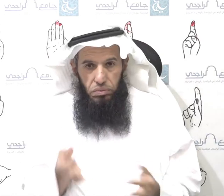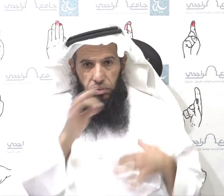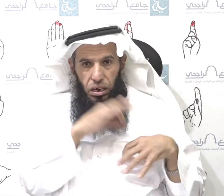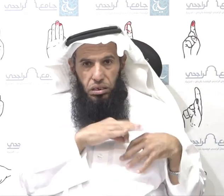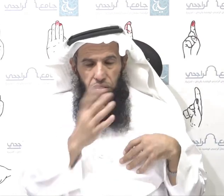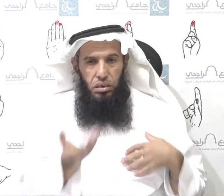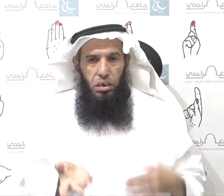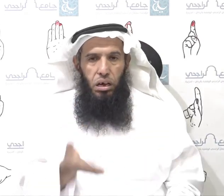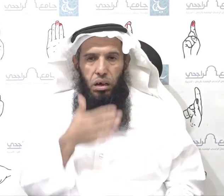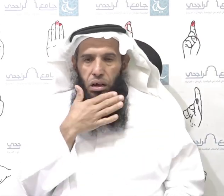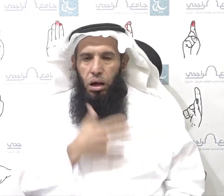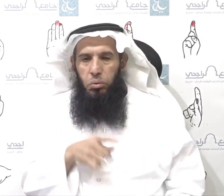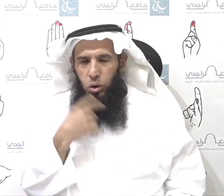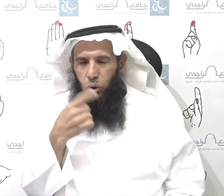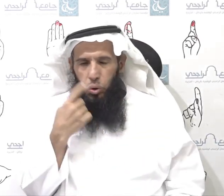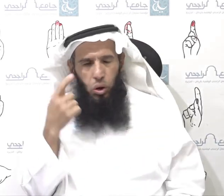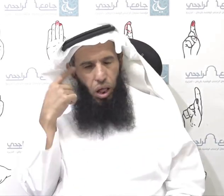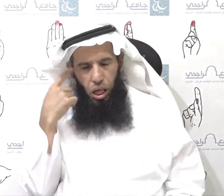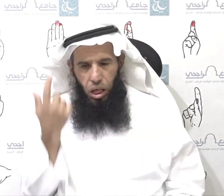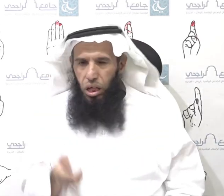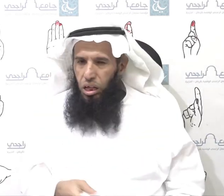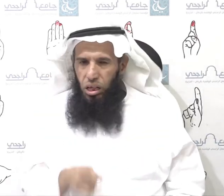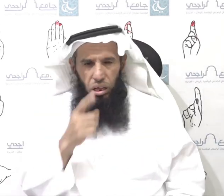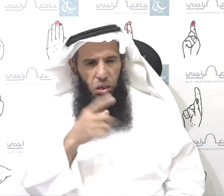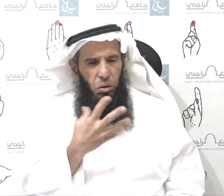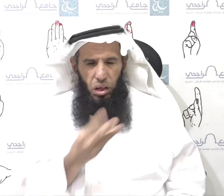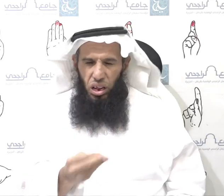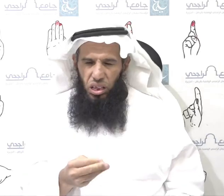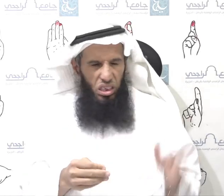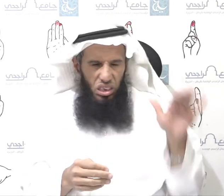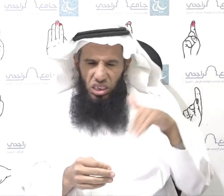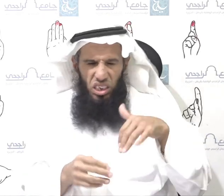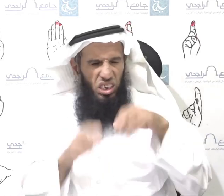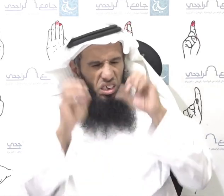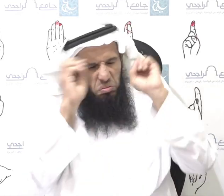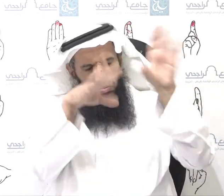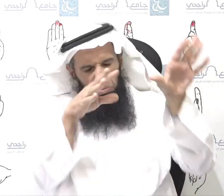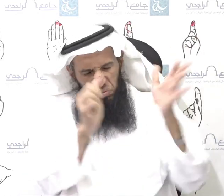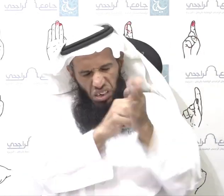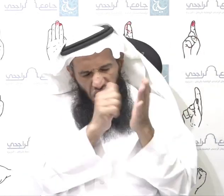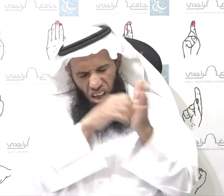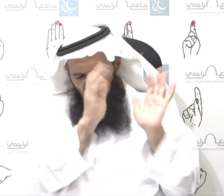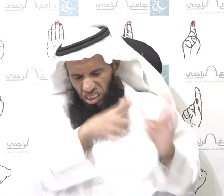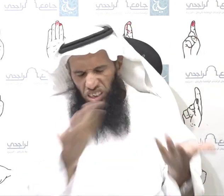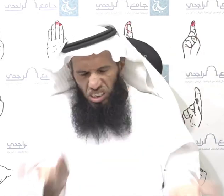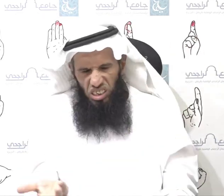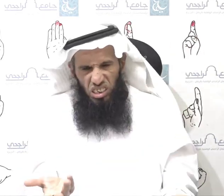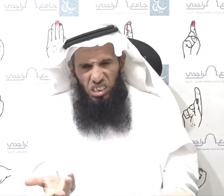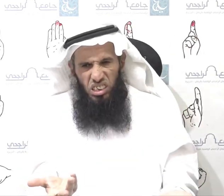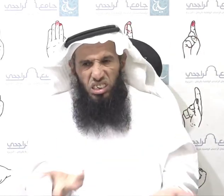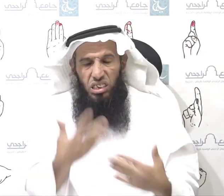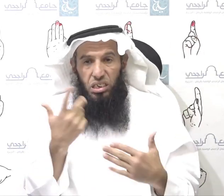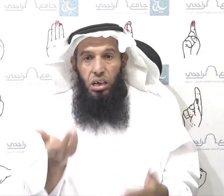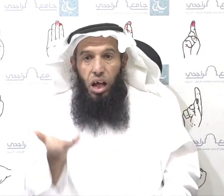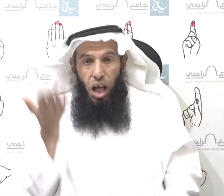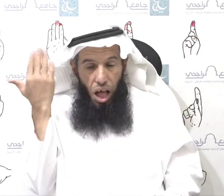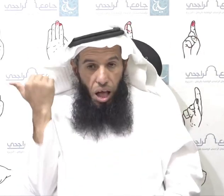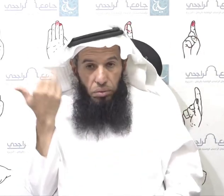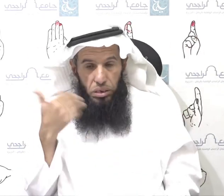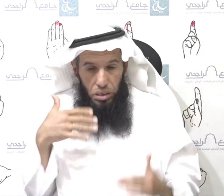بالأب يقول: ليت الولد لم يأتي إلي بهذه الصورة. كان بالأمس القريب يخرج الأب